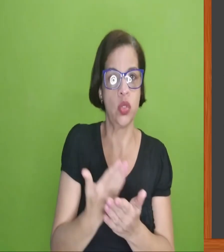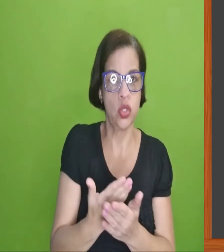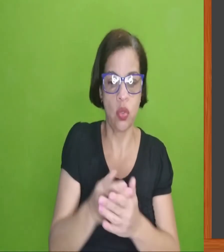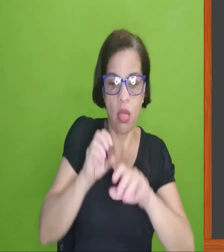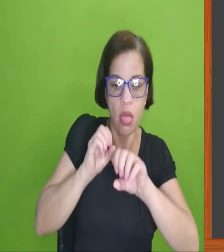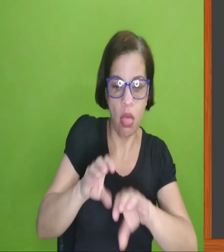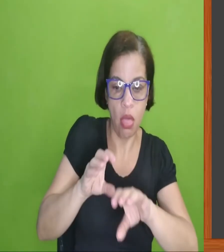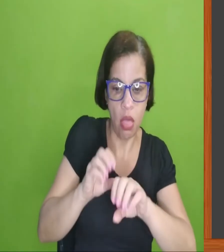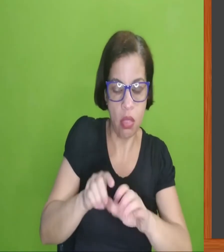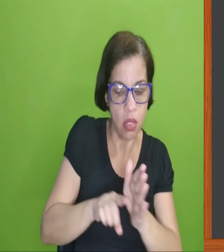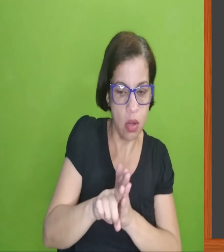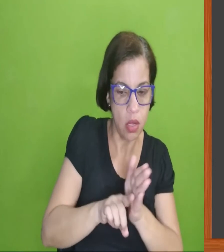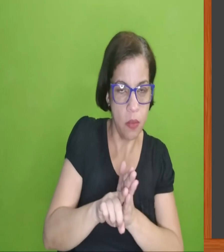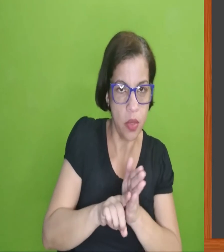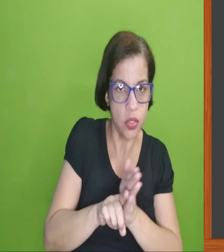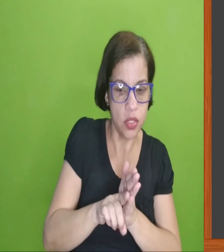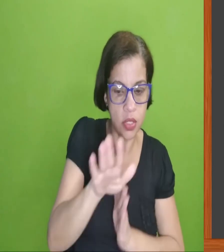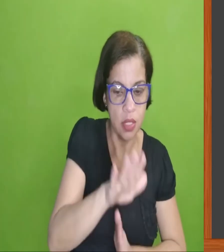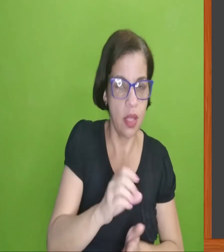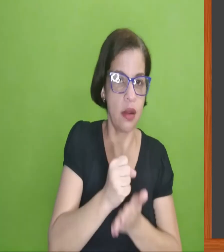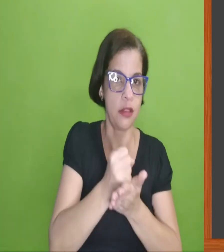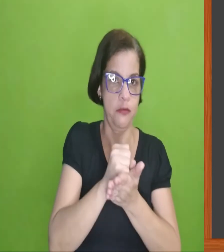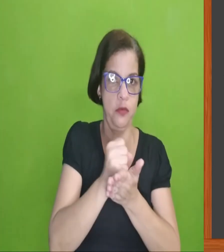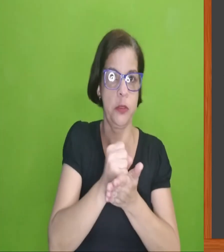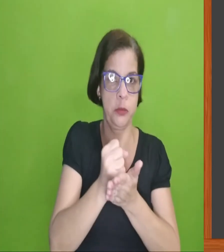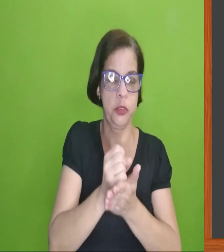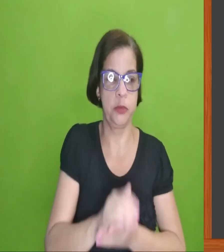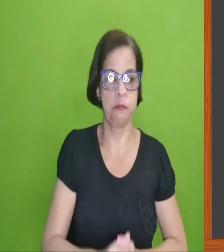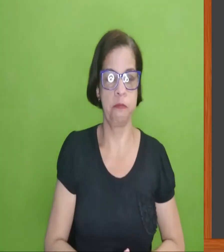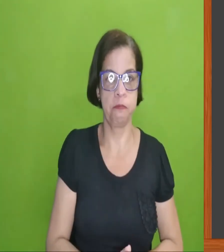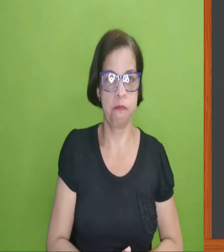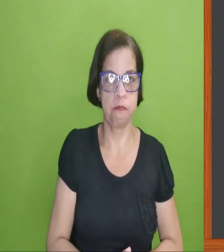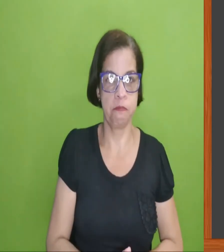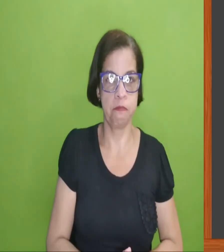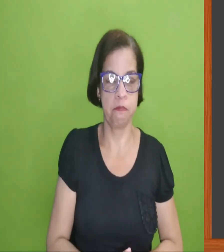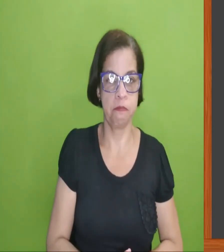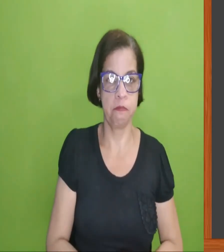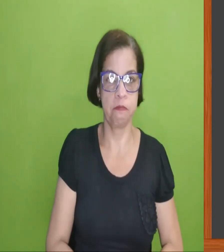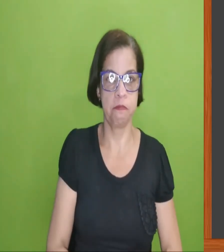de ensino e de pesquisa em farmacologia.